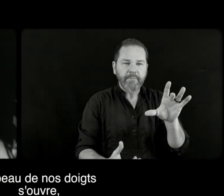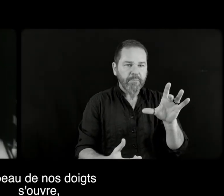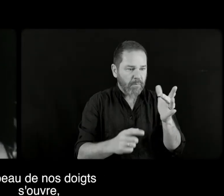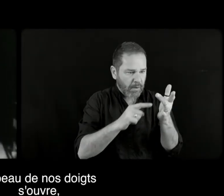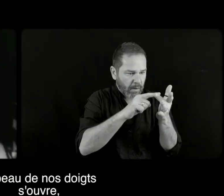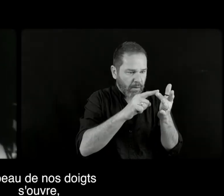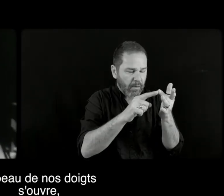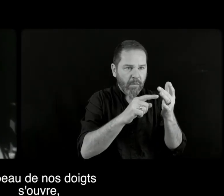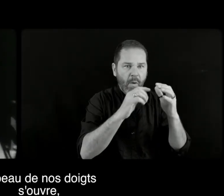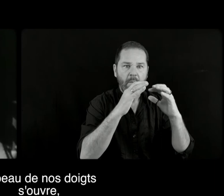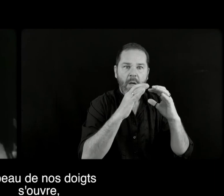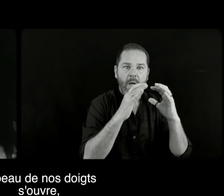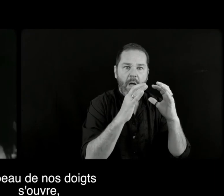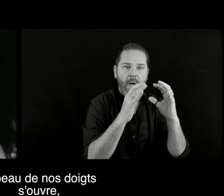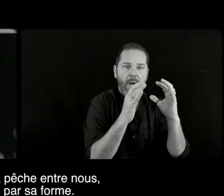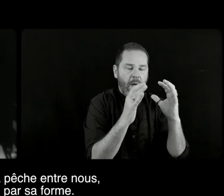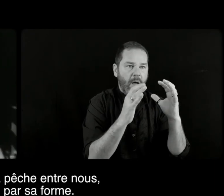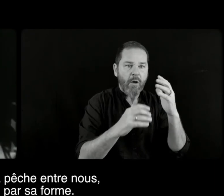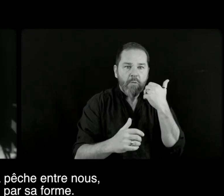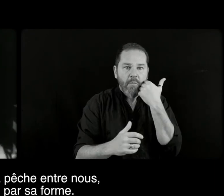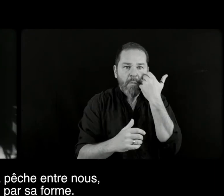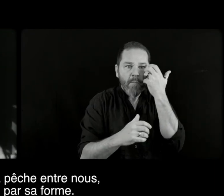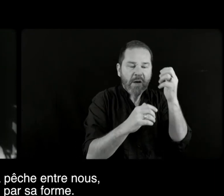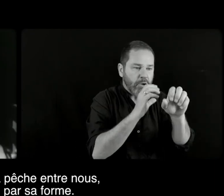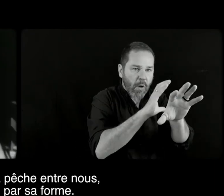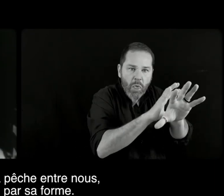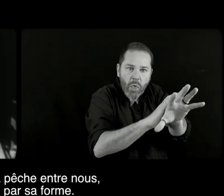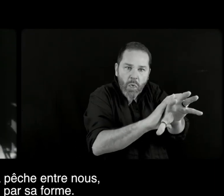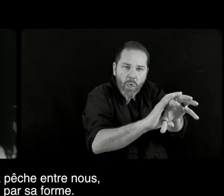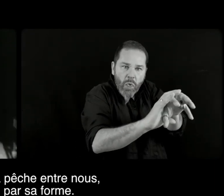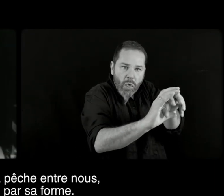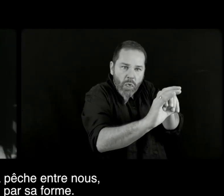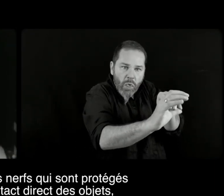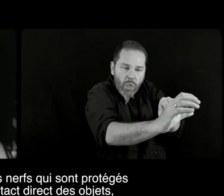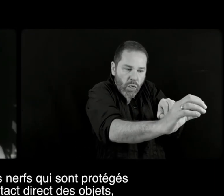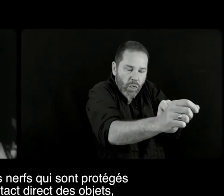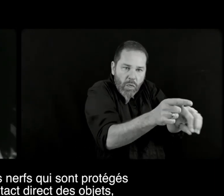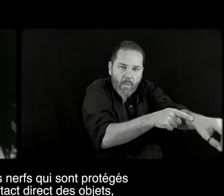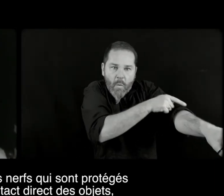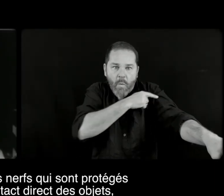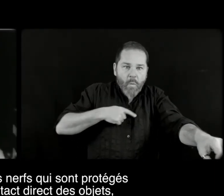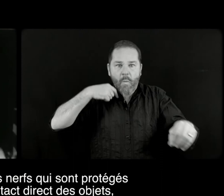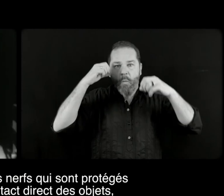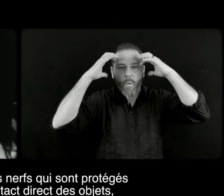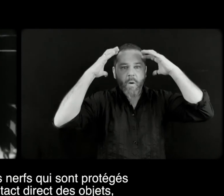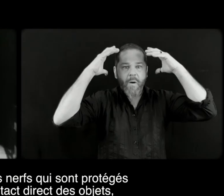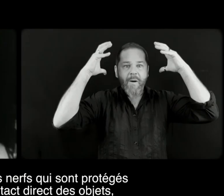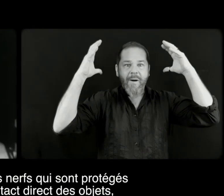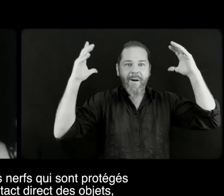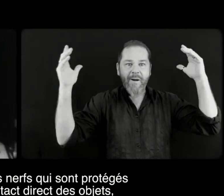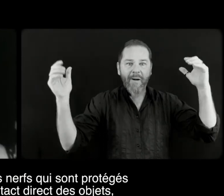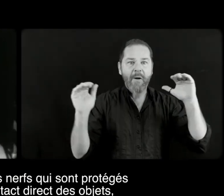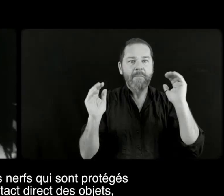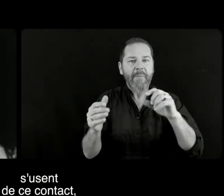nos doigts s'ouvre et la pêche entre en nous par sa forme. Même les nerfs qui sont protégés du contact direct